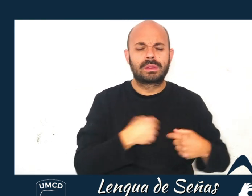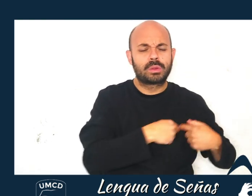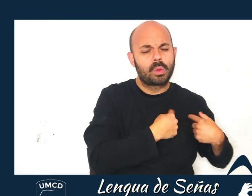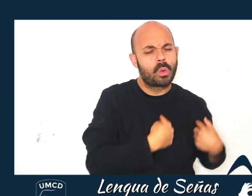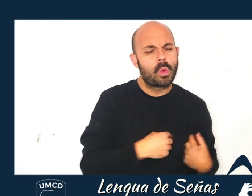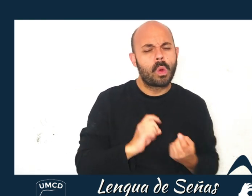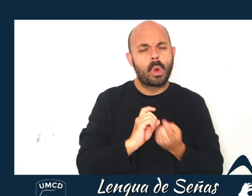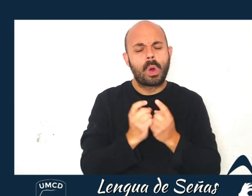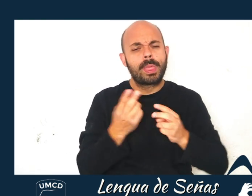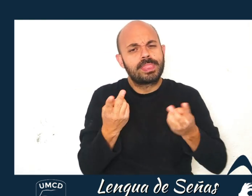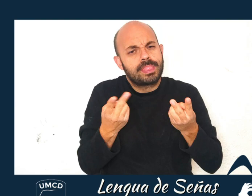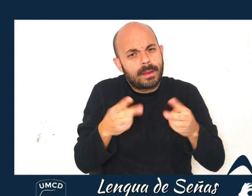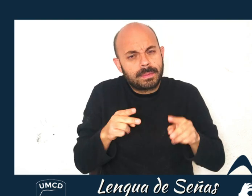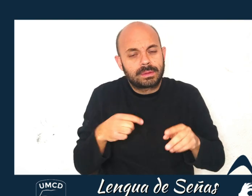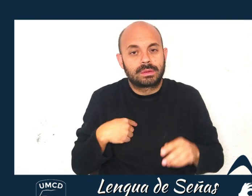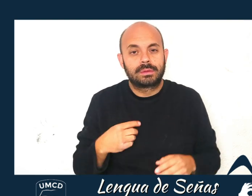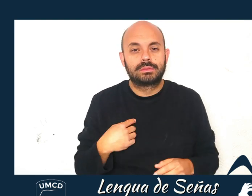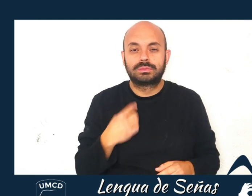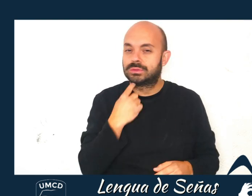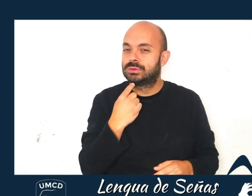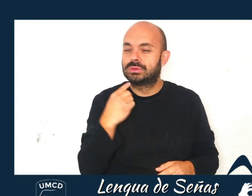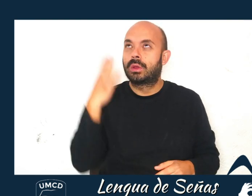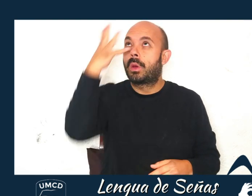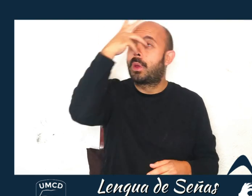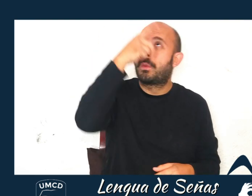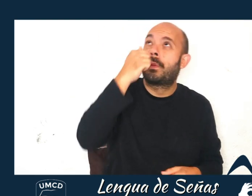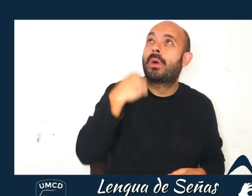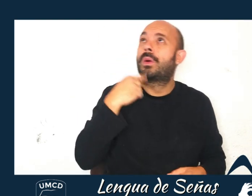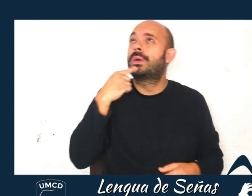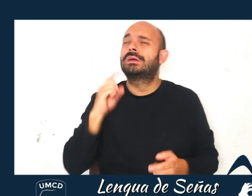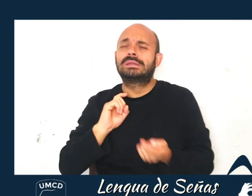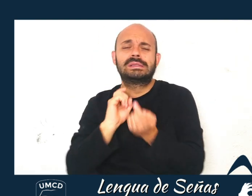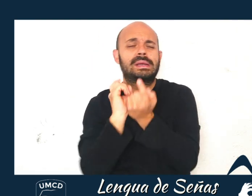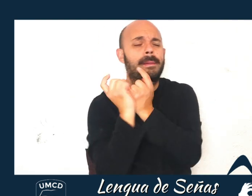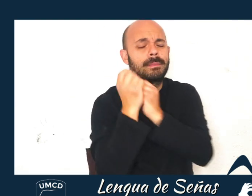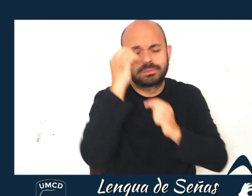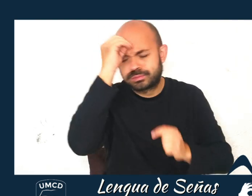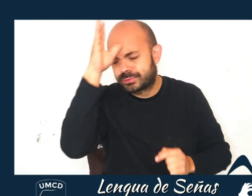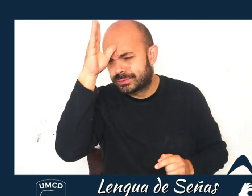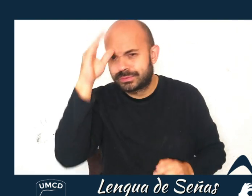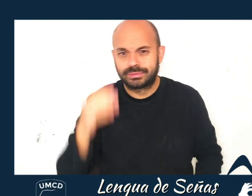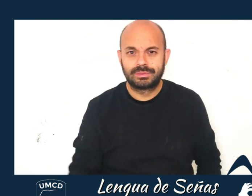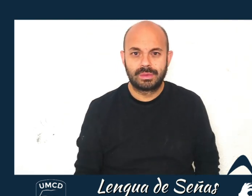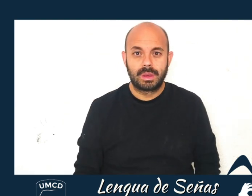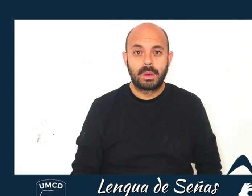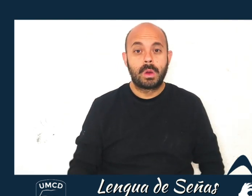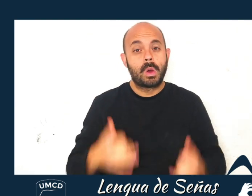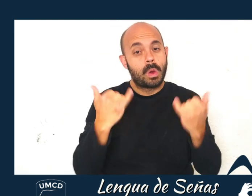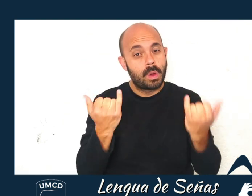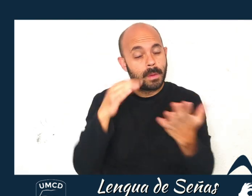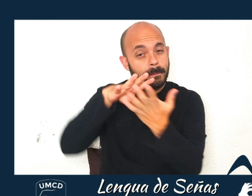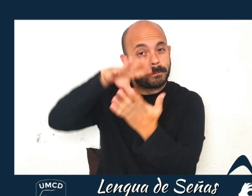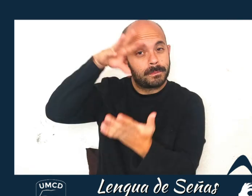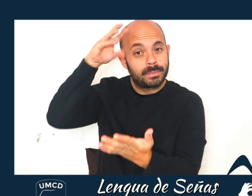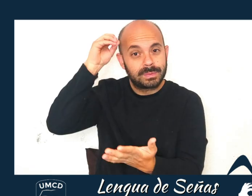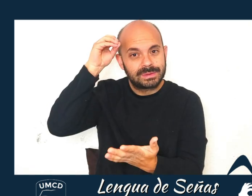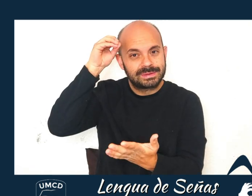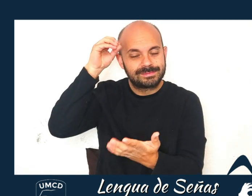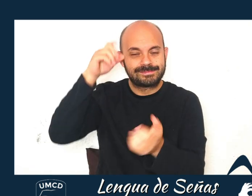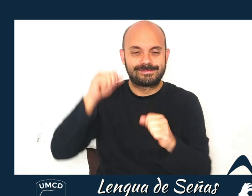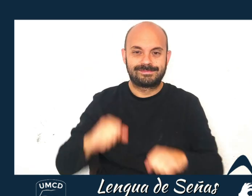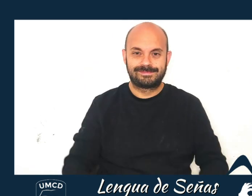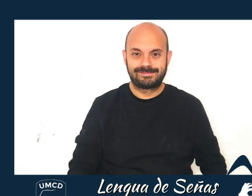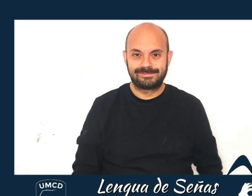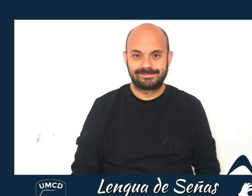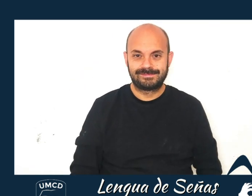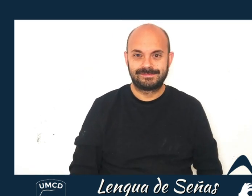lo precioso que es poder alcanzar la sabiduría y cuán beneficioso es para nuestras vidas. Esta es nuestra lección